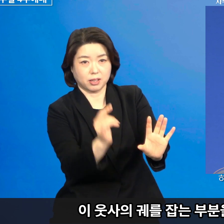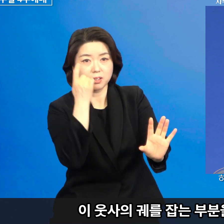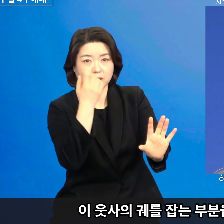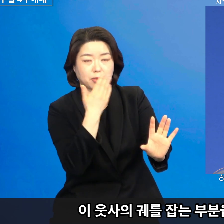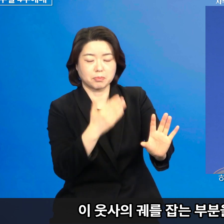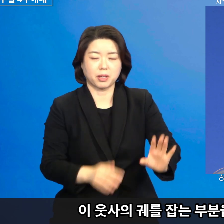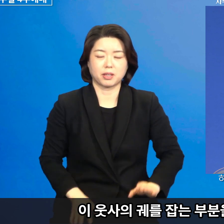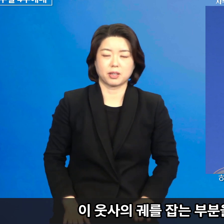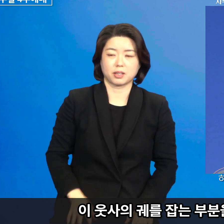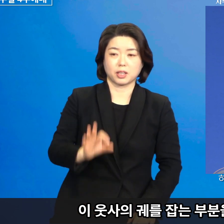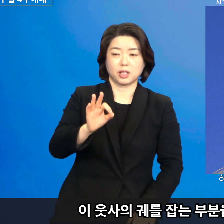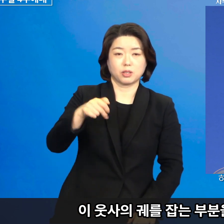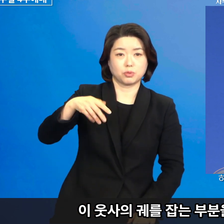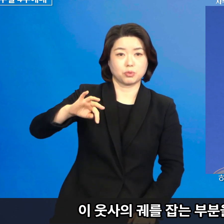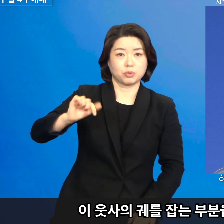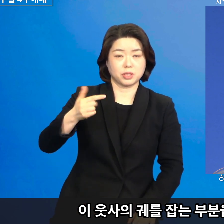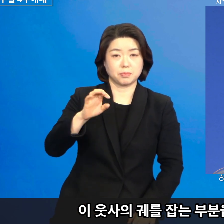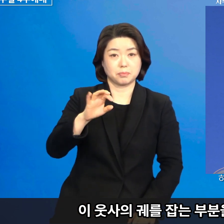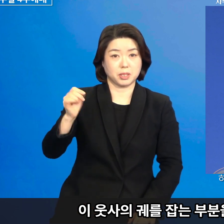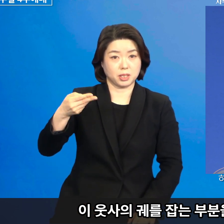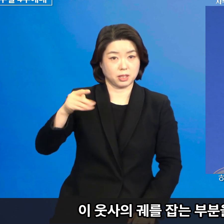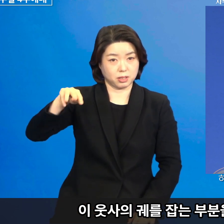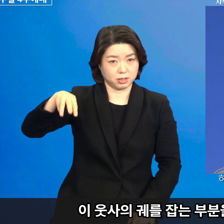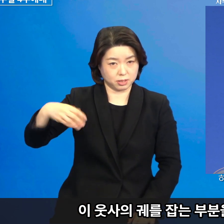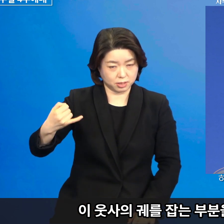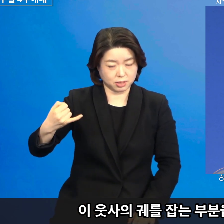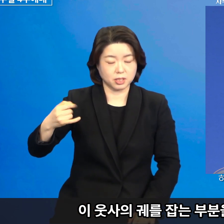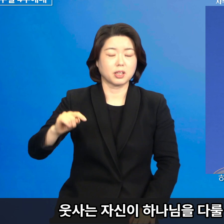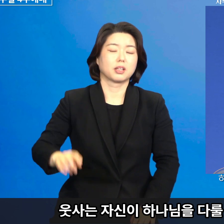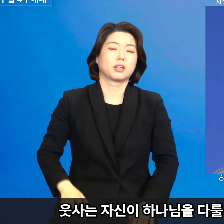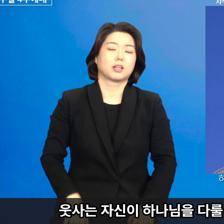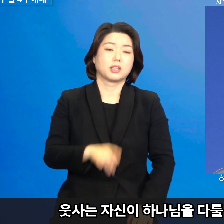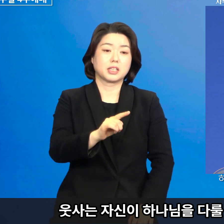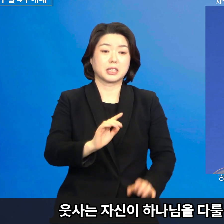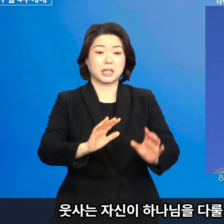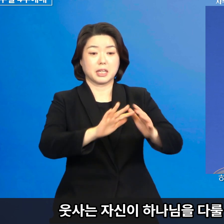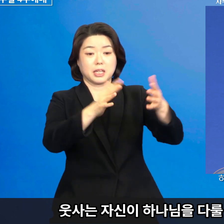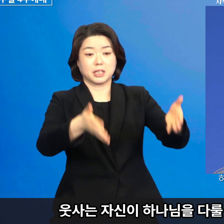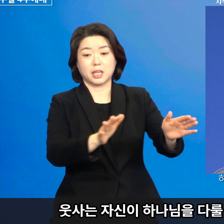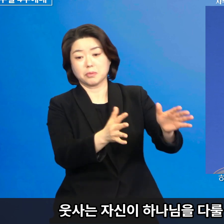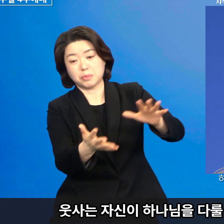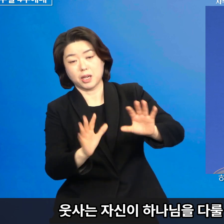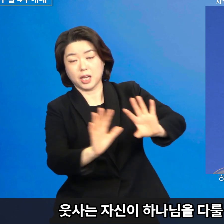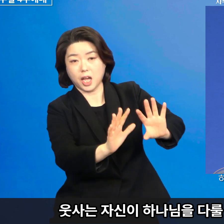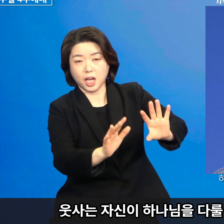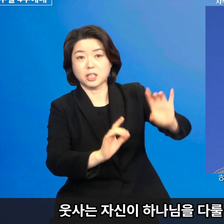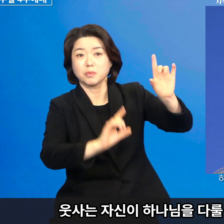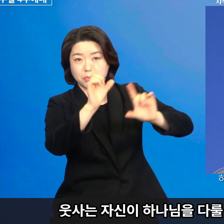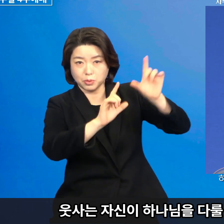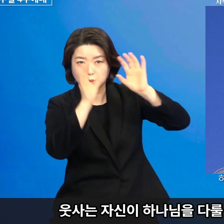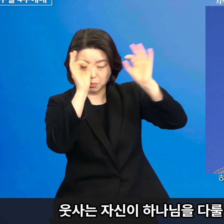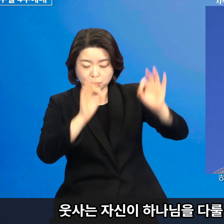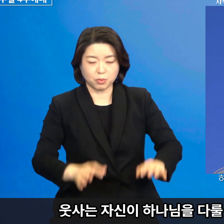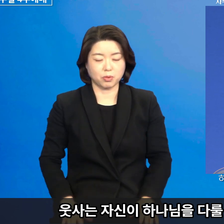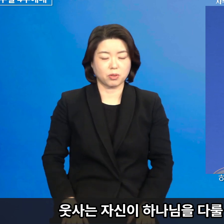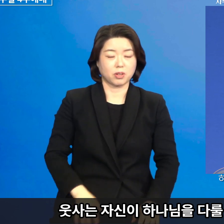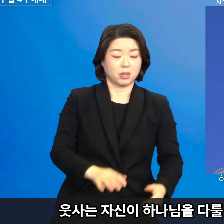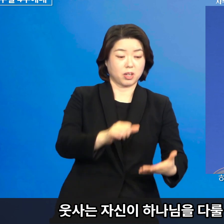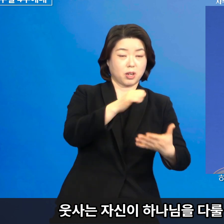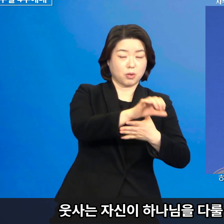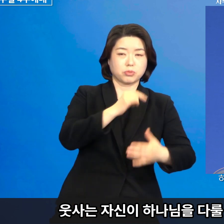이 우사의 이 궤를 잡는 부분을 이렇게 해석을 합니다. 우사는 자신이 하나님을 다룰 수